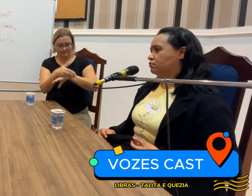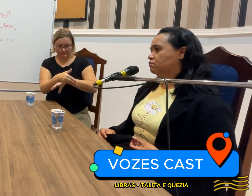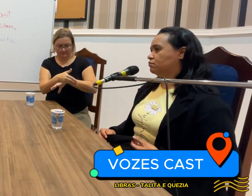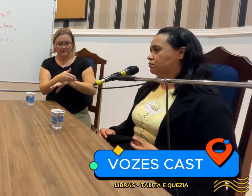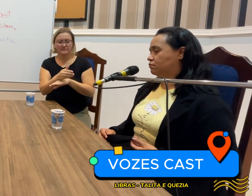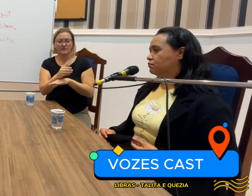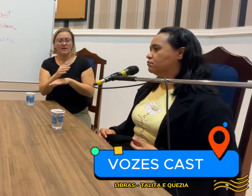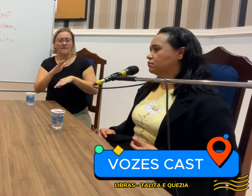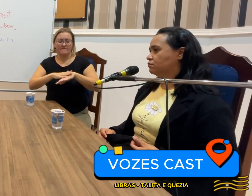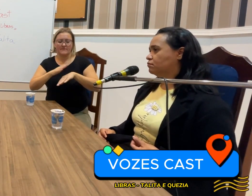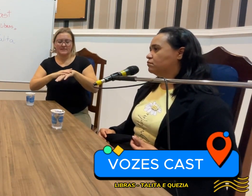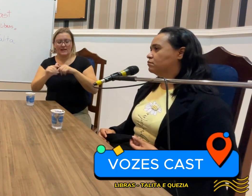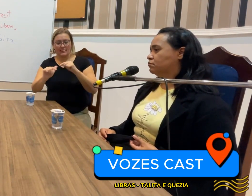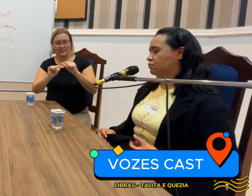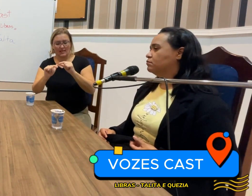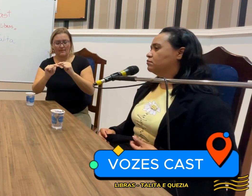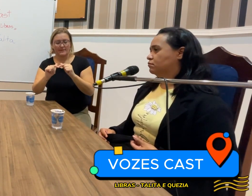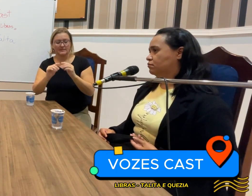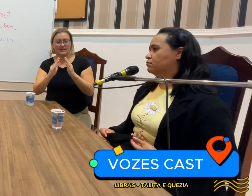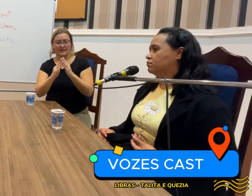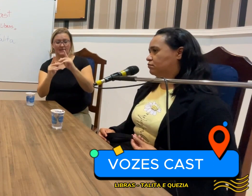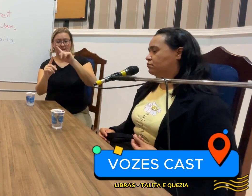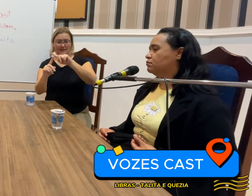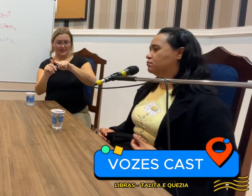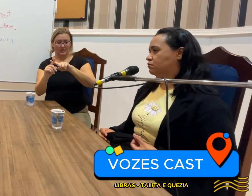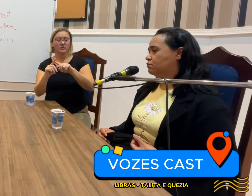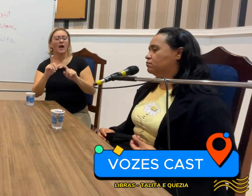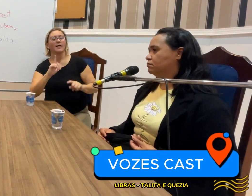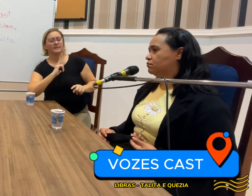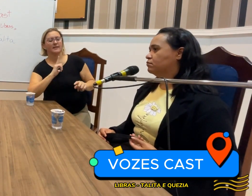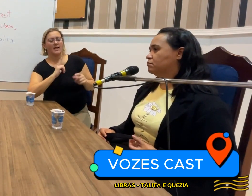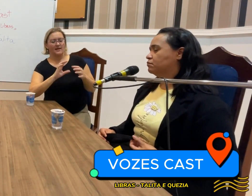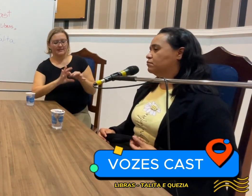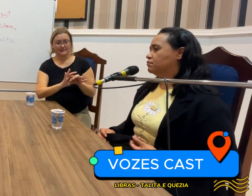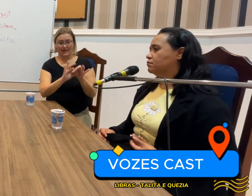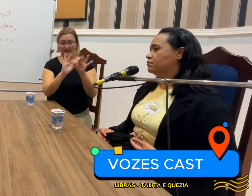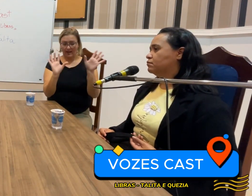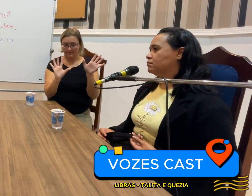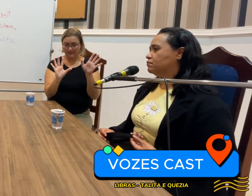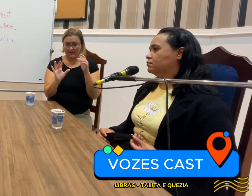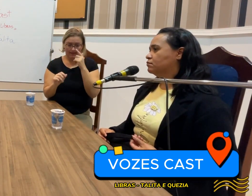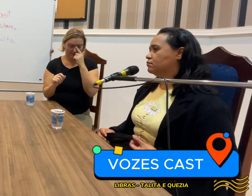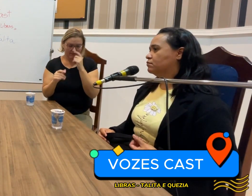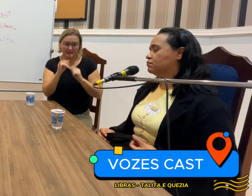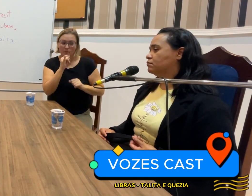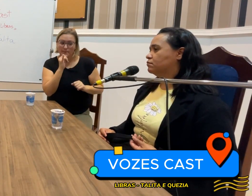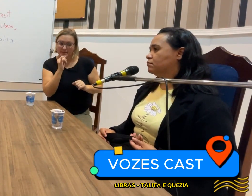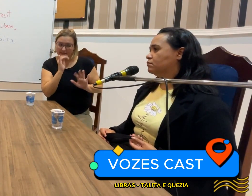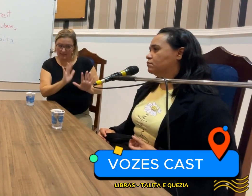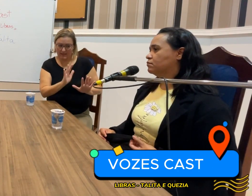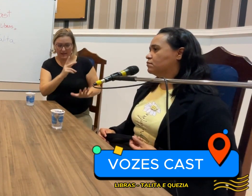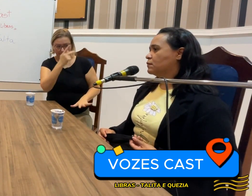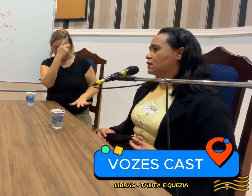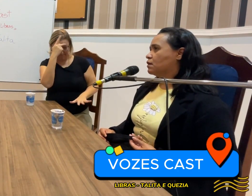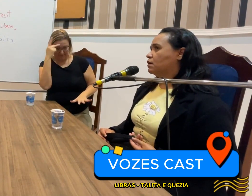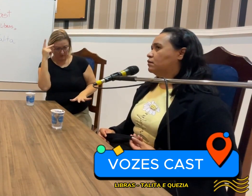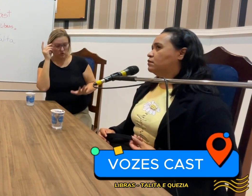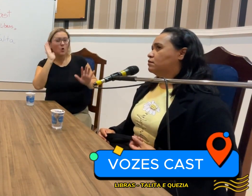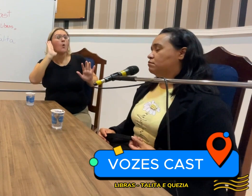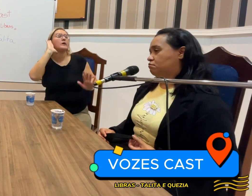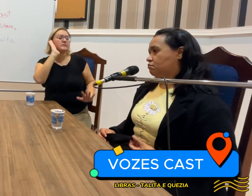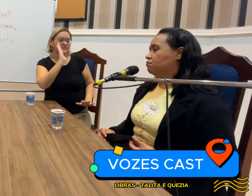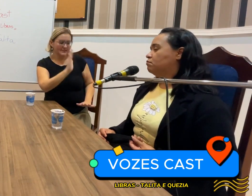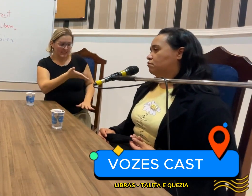Eu posso? Qual o campo de atuação? Eu tenho essa liberdade? Então, a pessoa dominar já é o passaporte